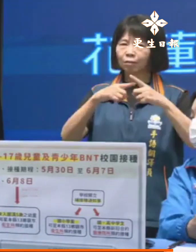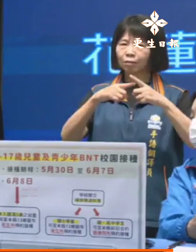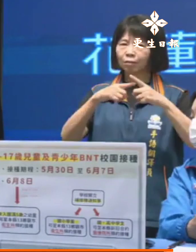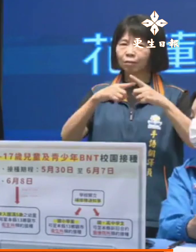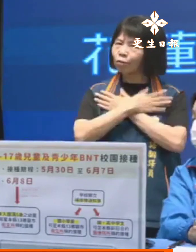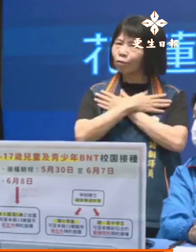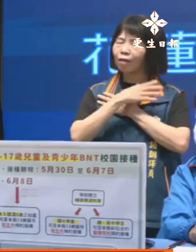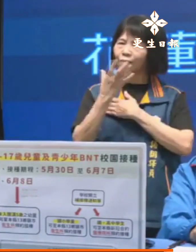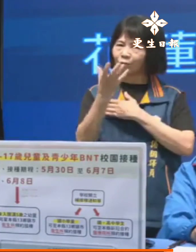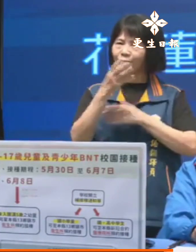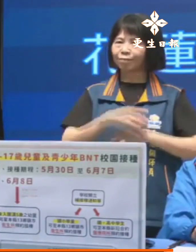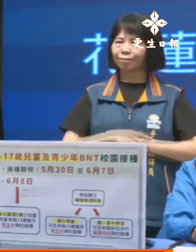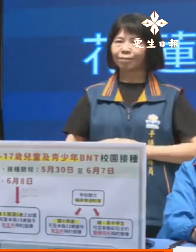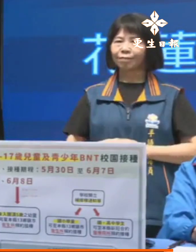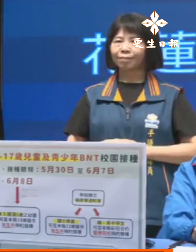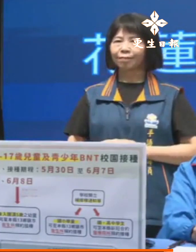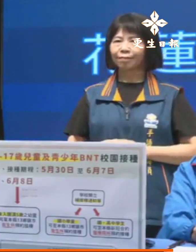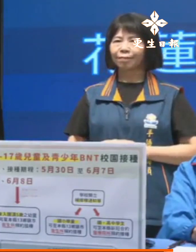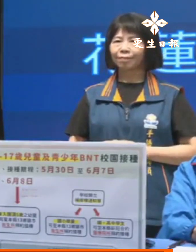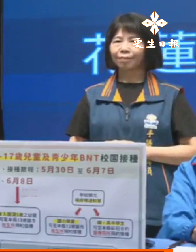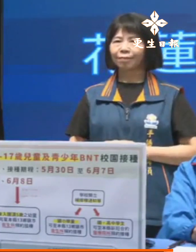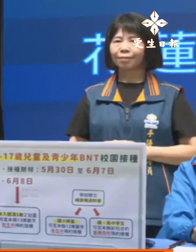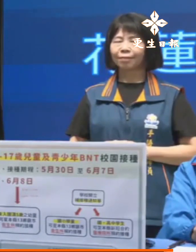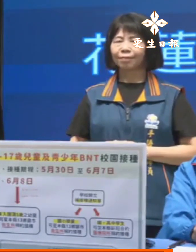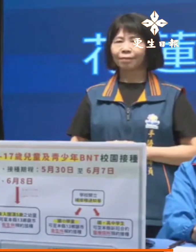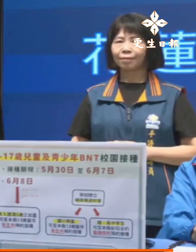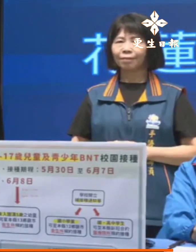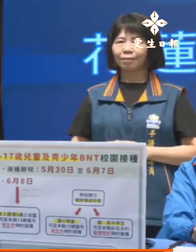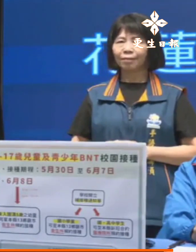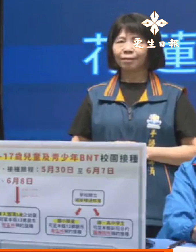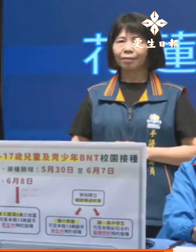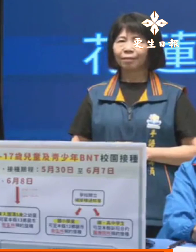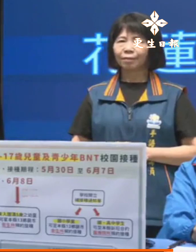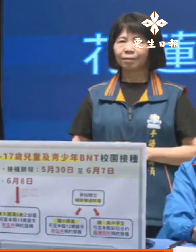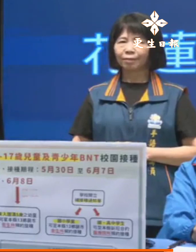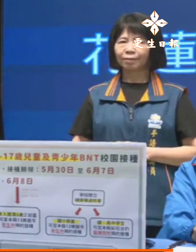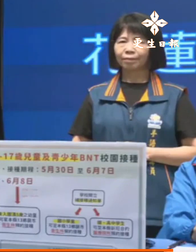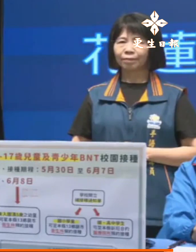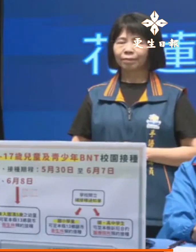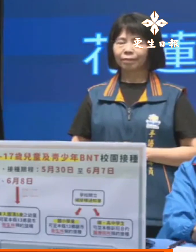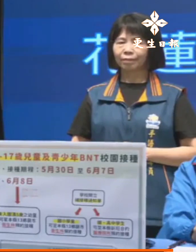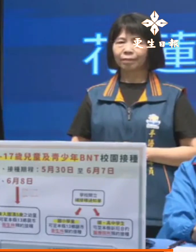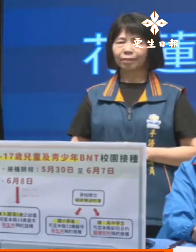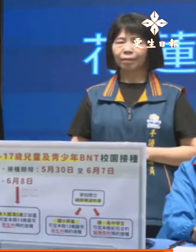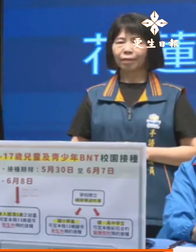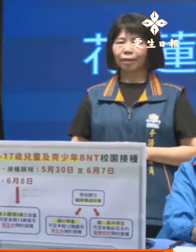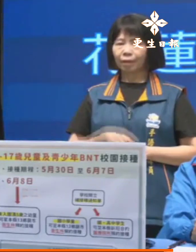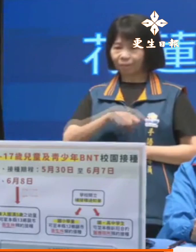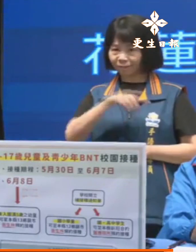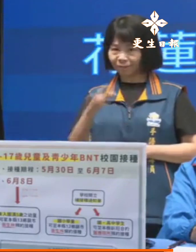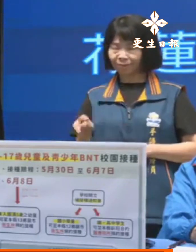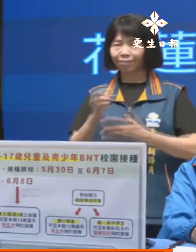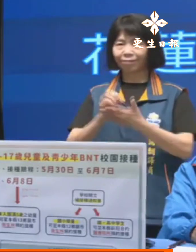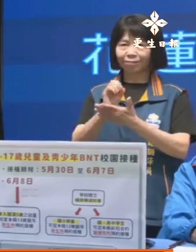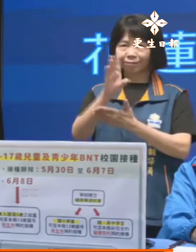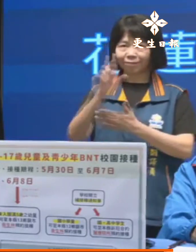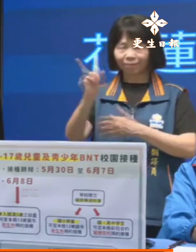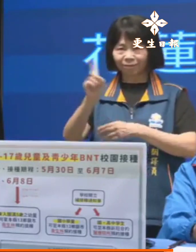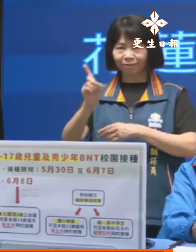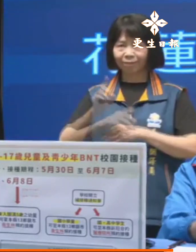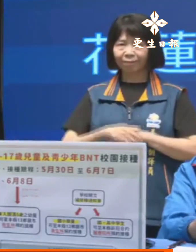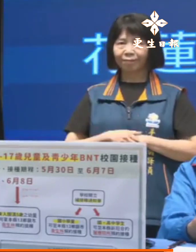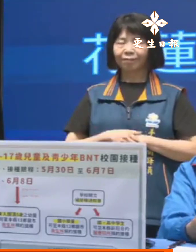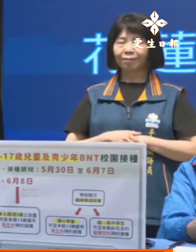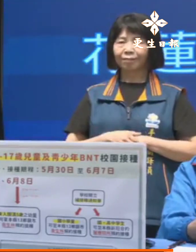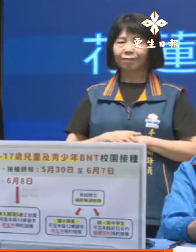的。再过来跟各位乡亲报告，是我们今天的一个新增确诊的一个学生数，然后